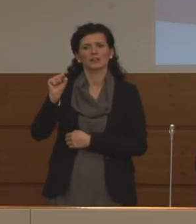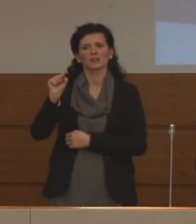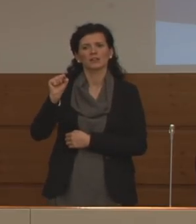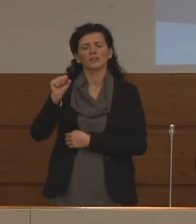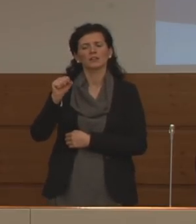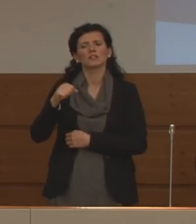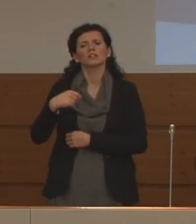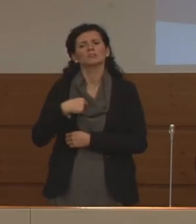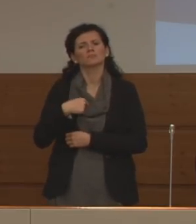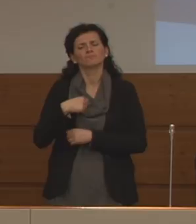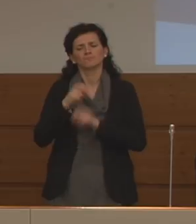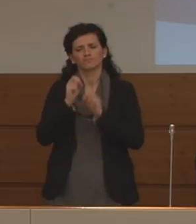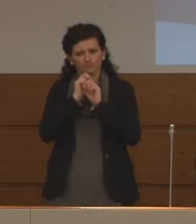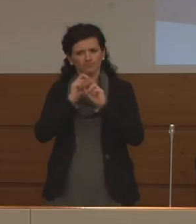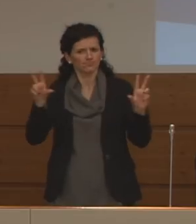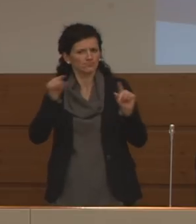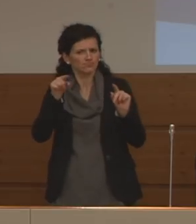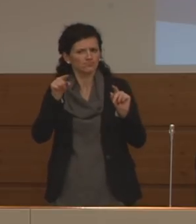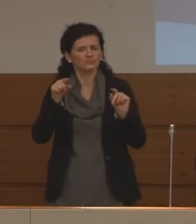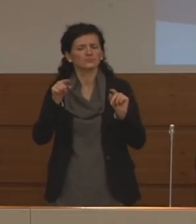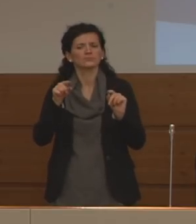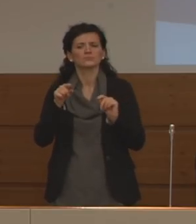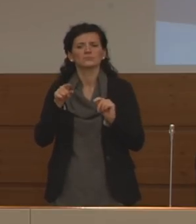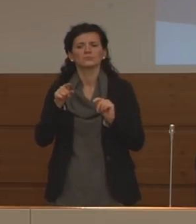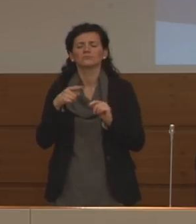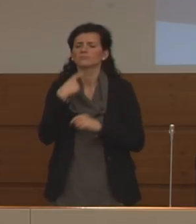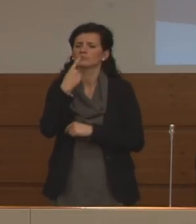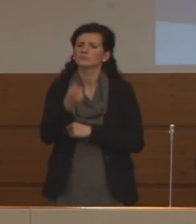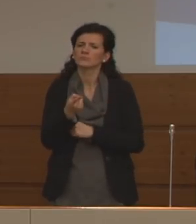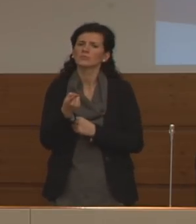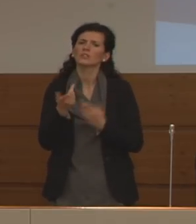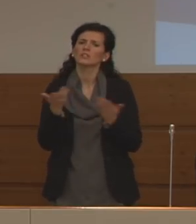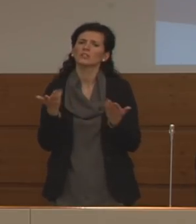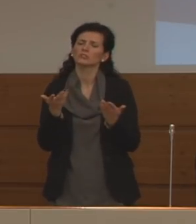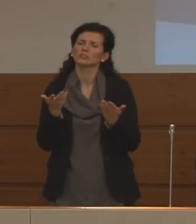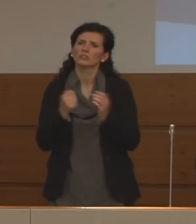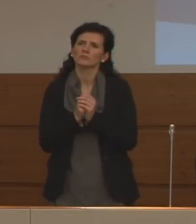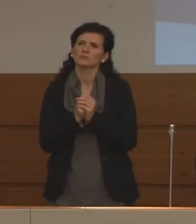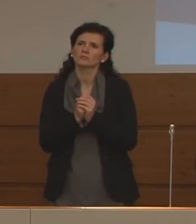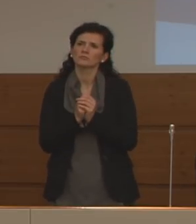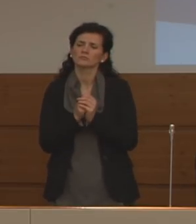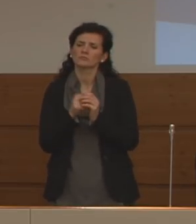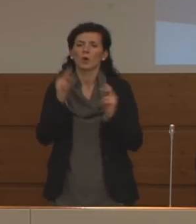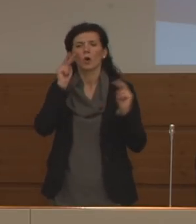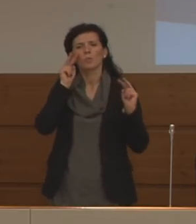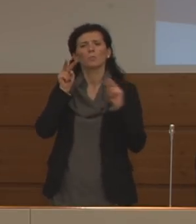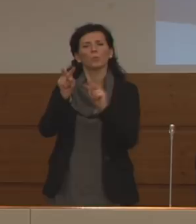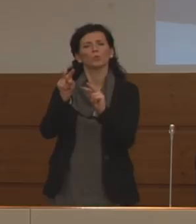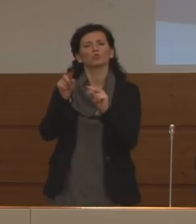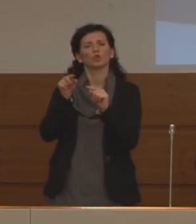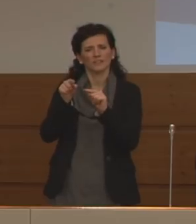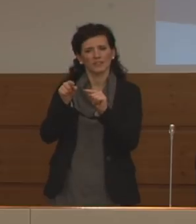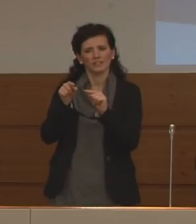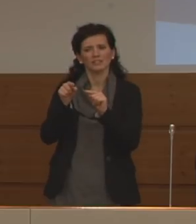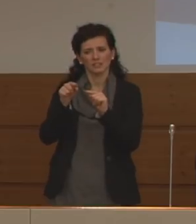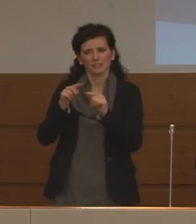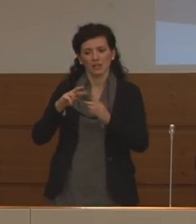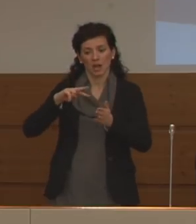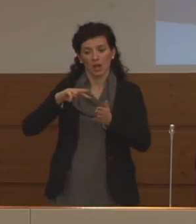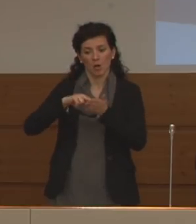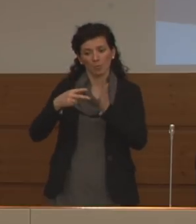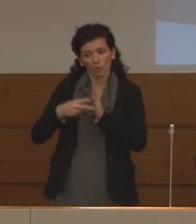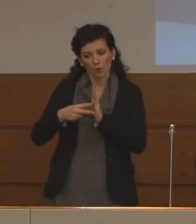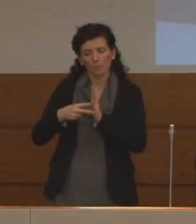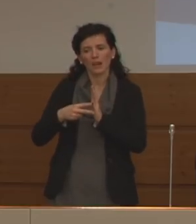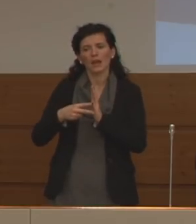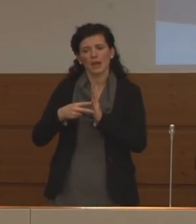ricostruisce in maniera assolutamente ineccepibile quella che è la visione del problema a tutto